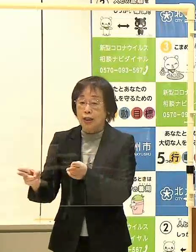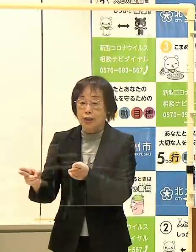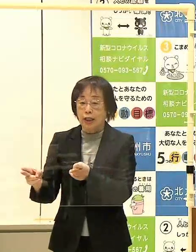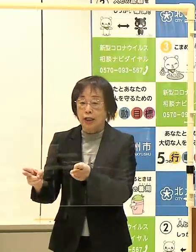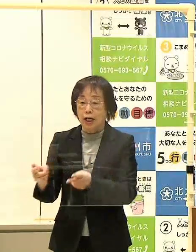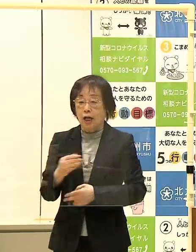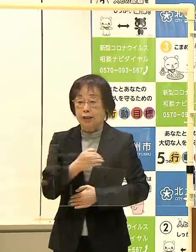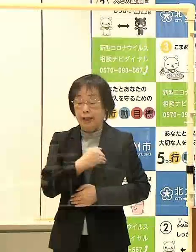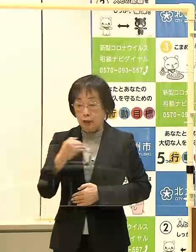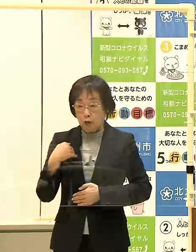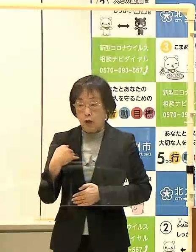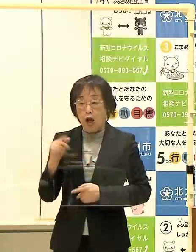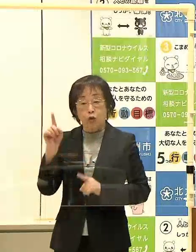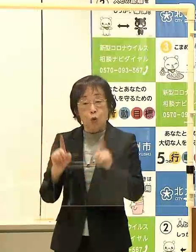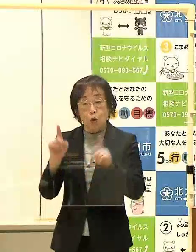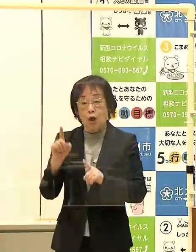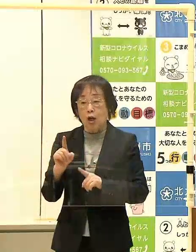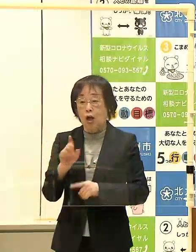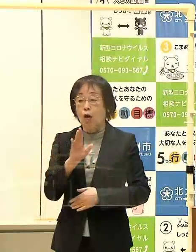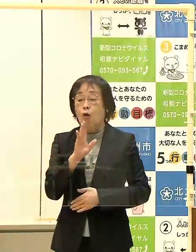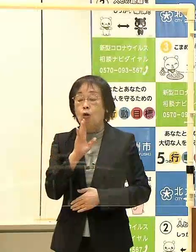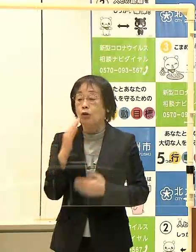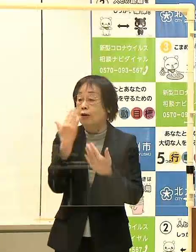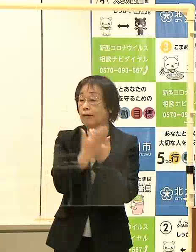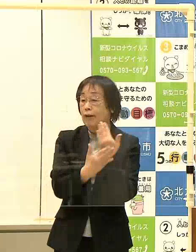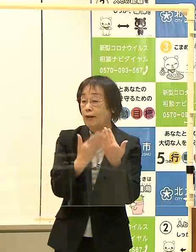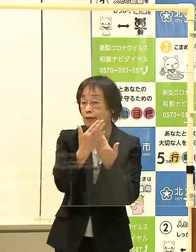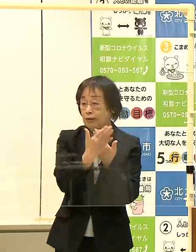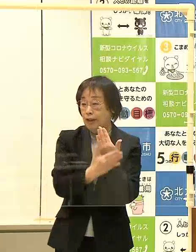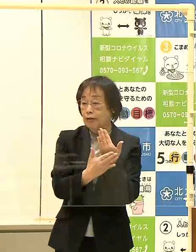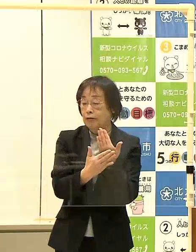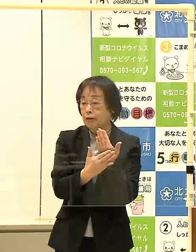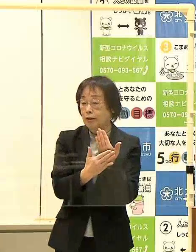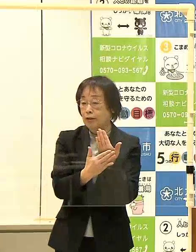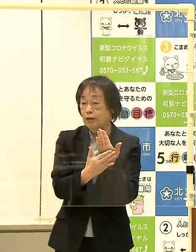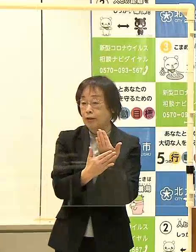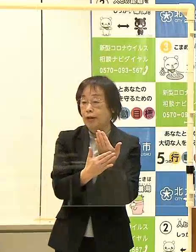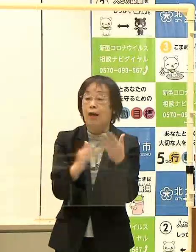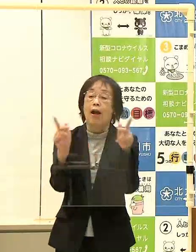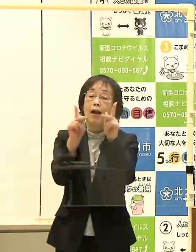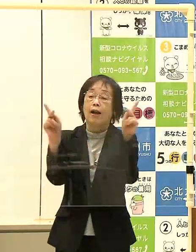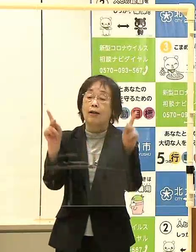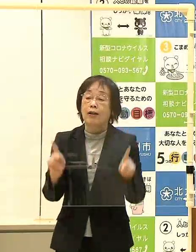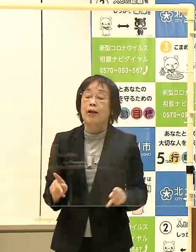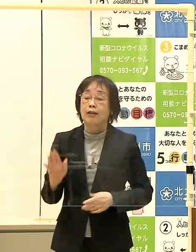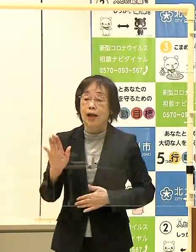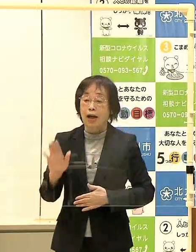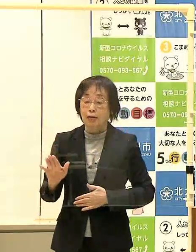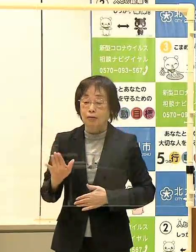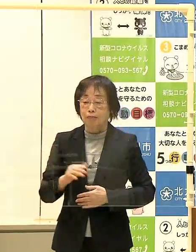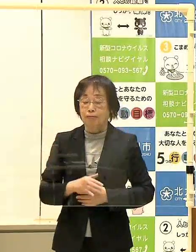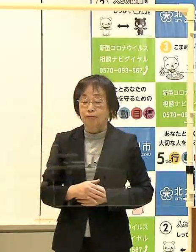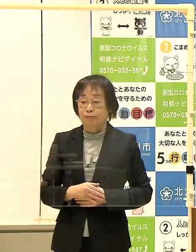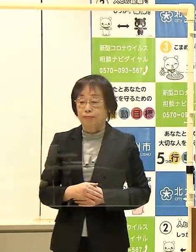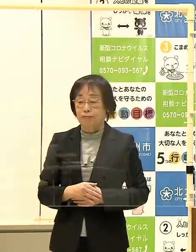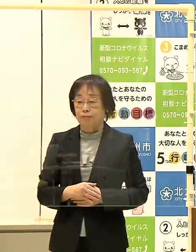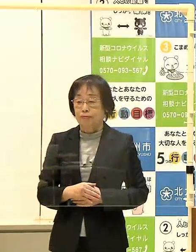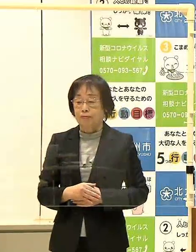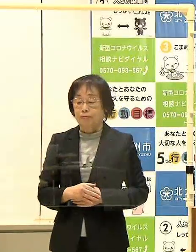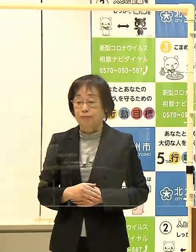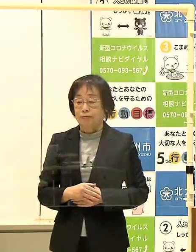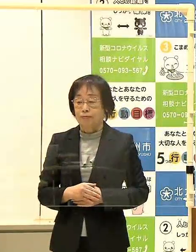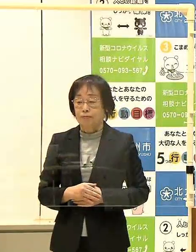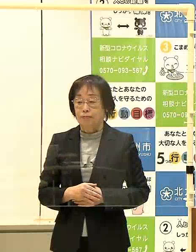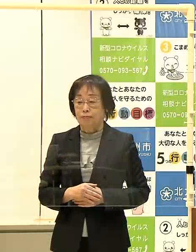かが当時ような課題だということは繰り返し述べておりましてやはり